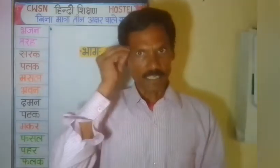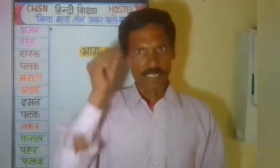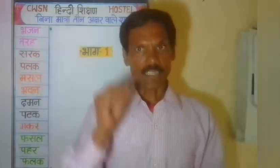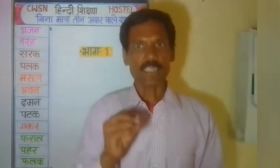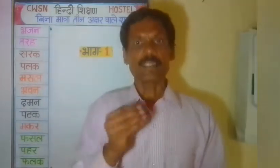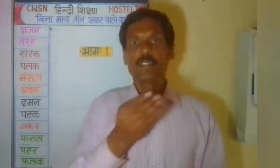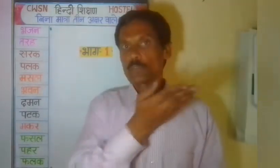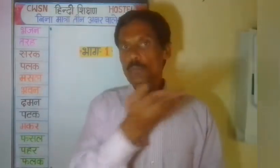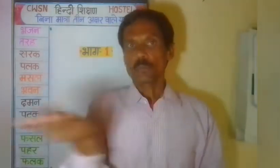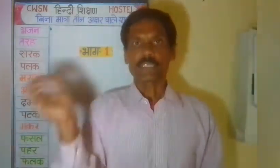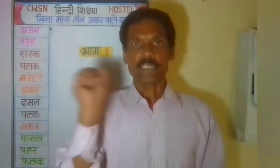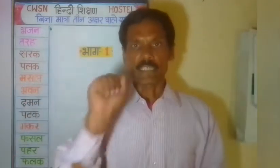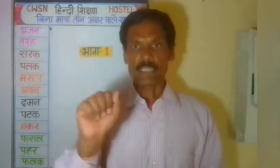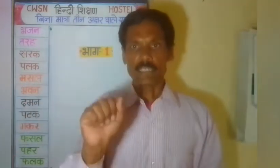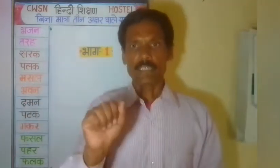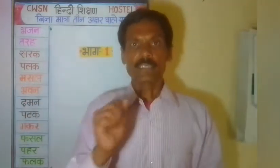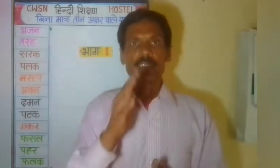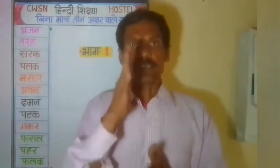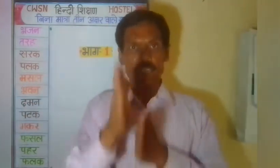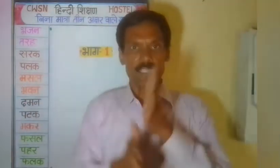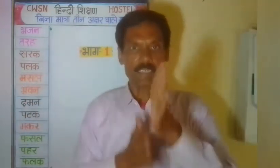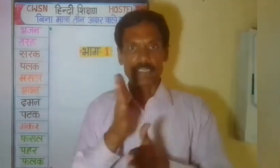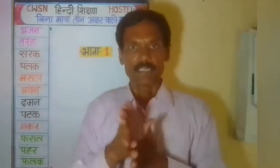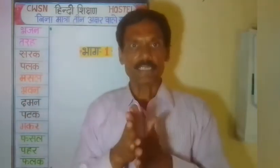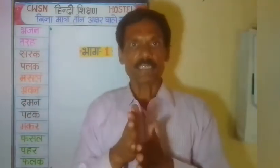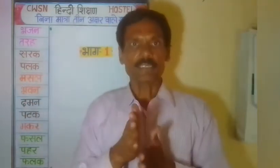सीखेंगे उनकी सांकेतिक